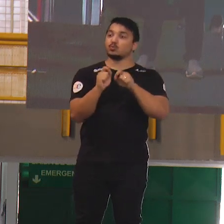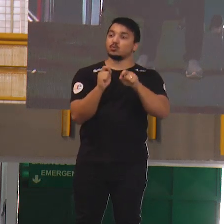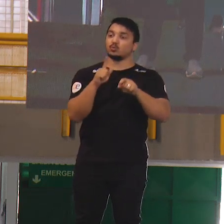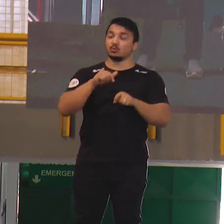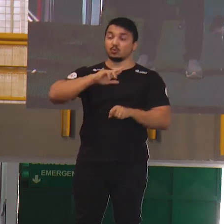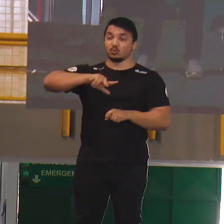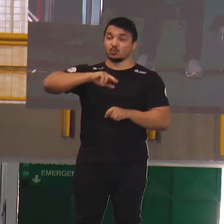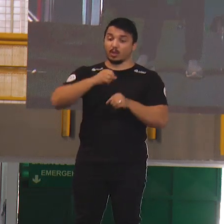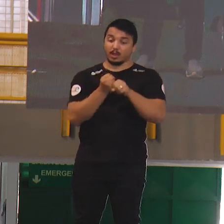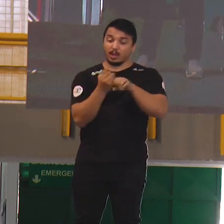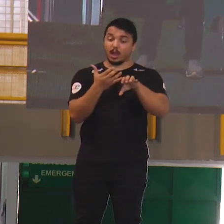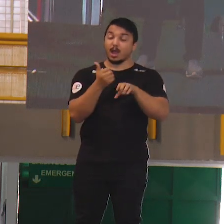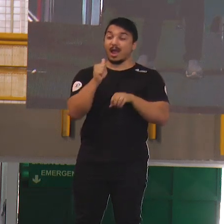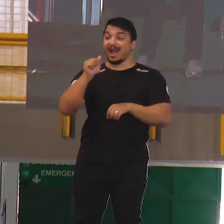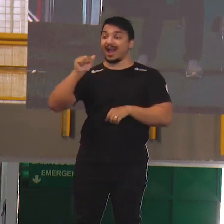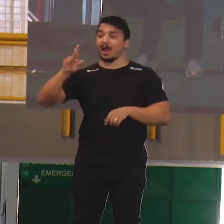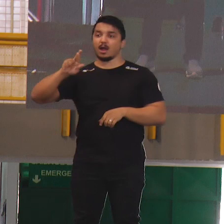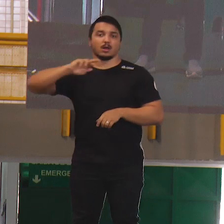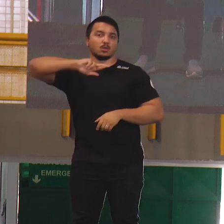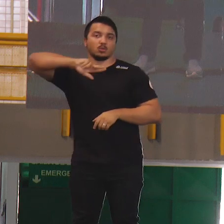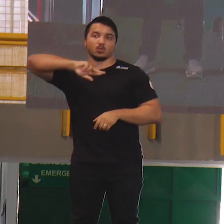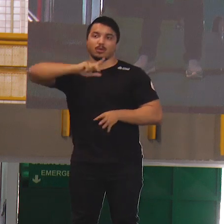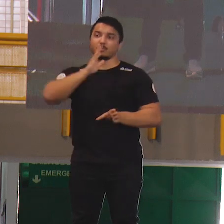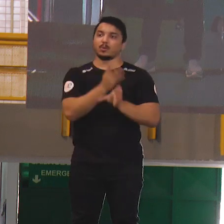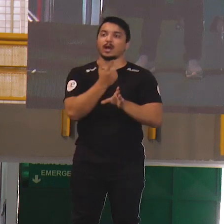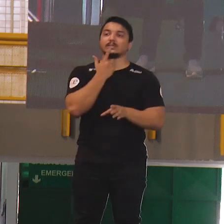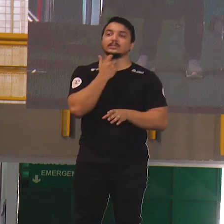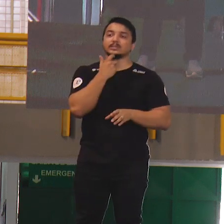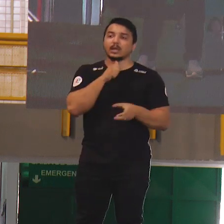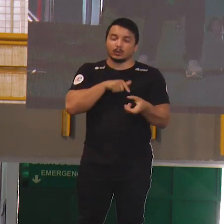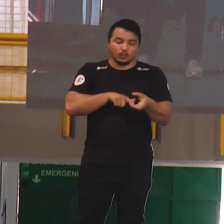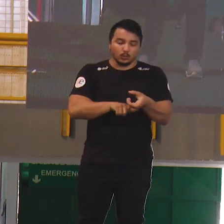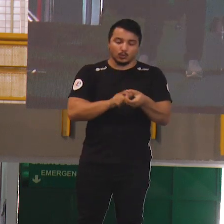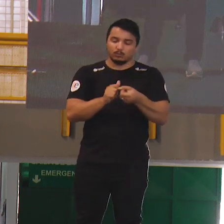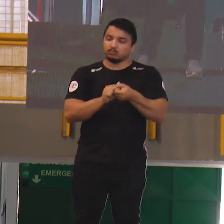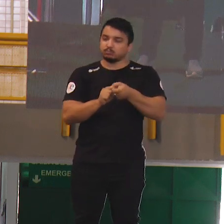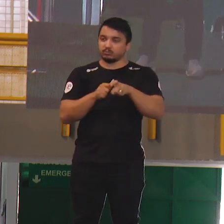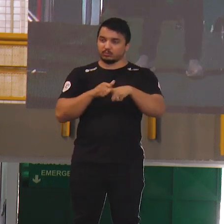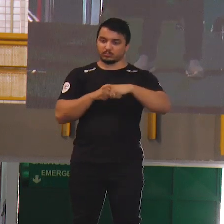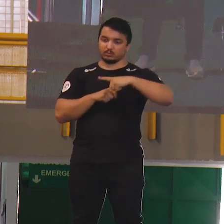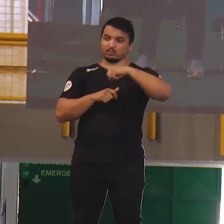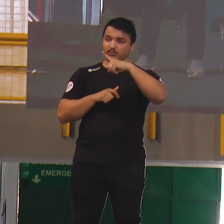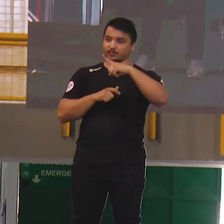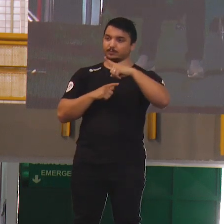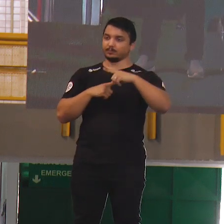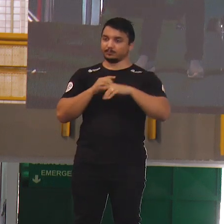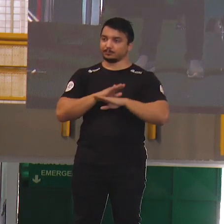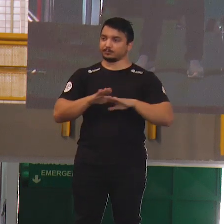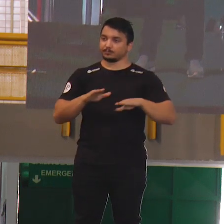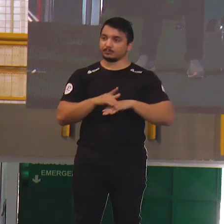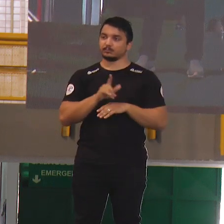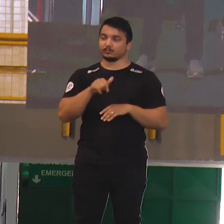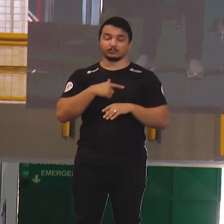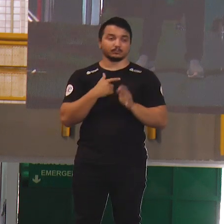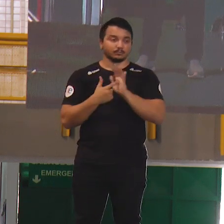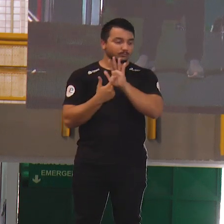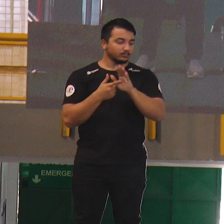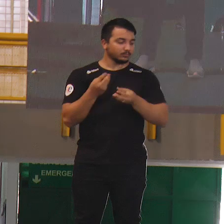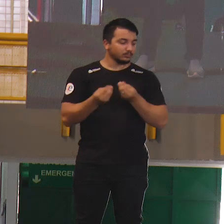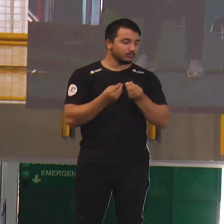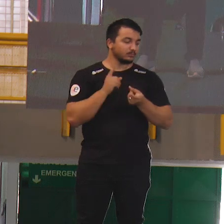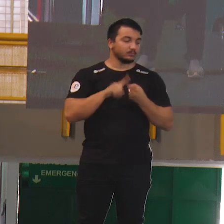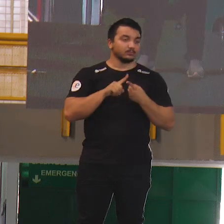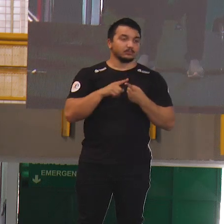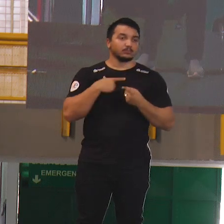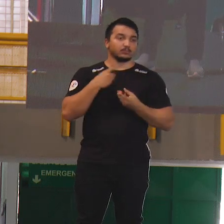ser inflado por ar, ele vai ser inflado por sangue, tá certo? Então, só para a gente fazer essa retificação e qualquer